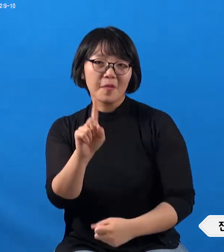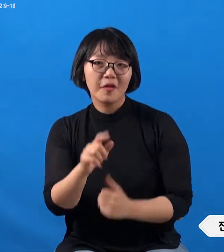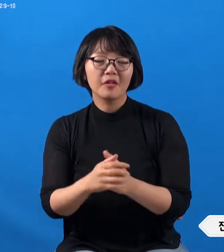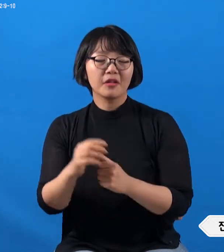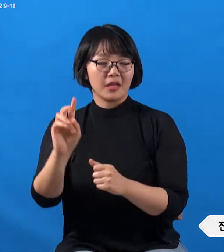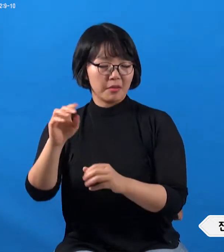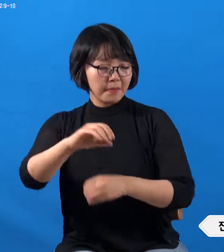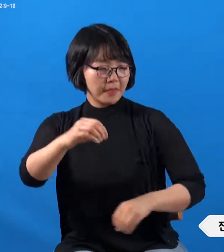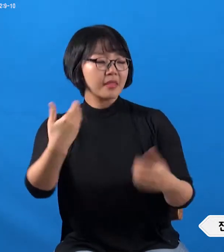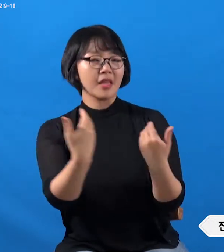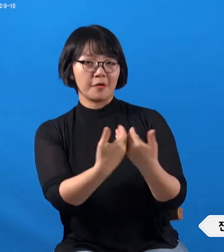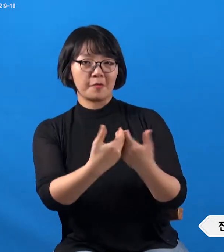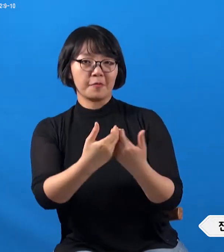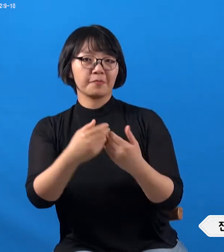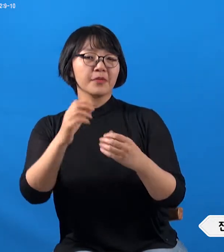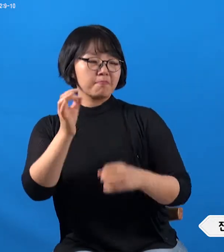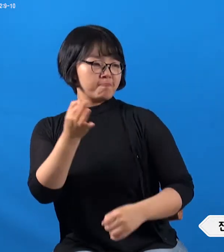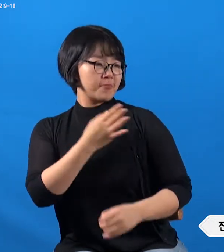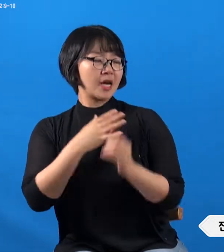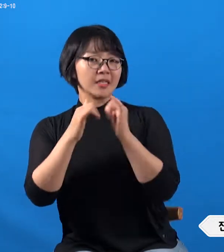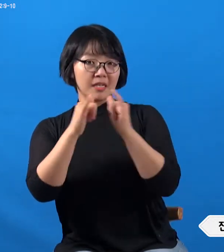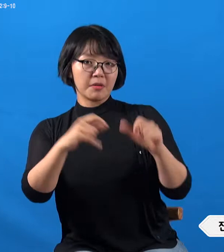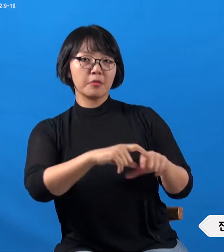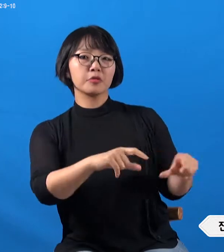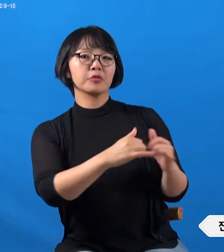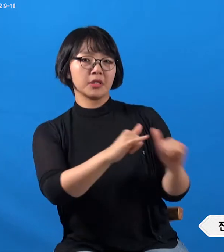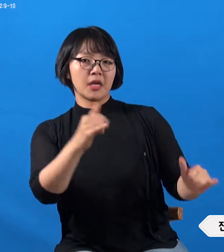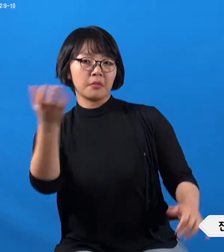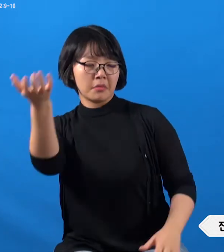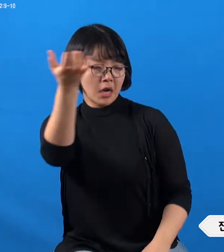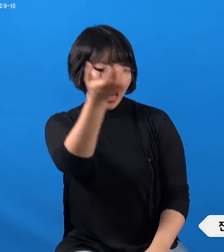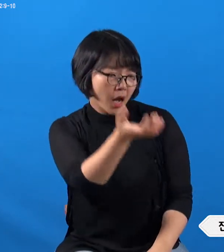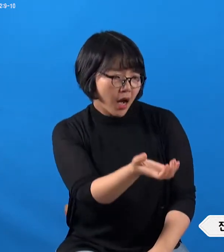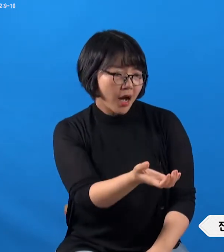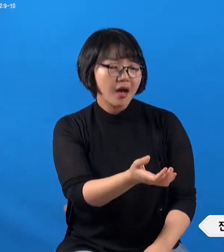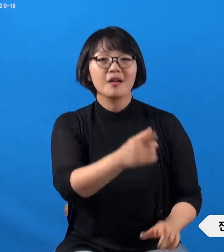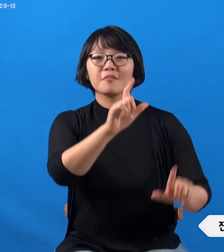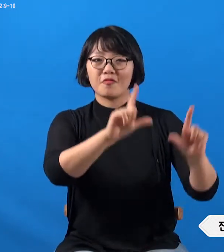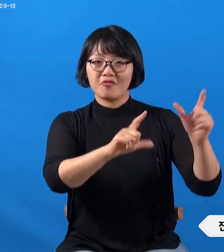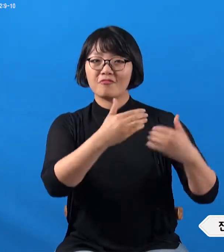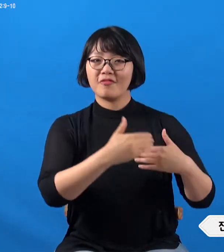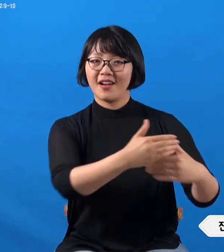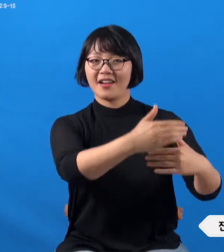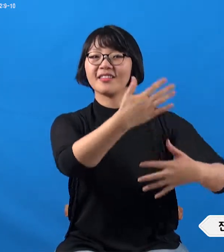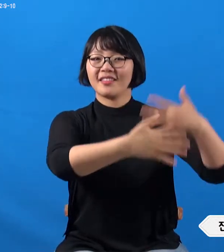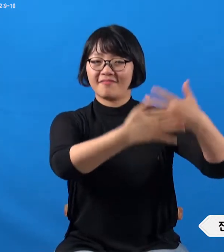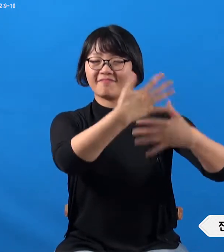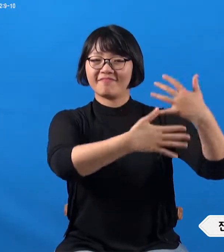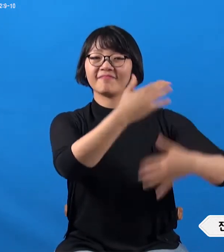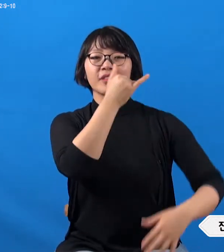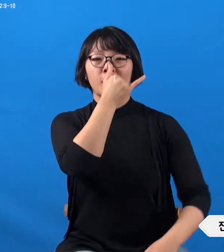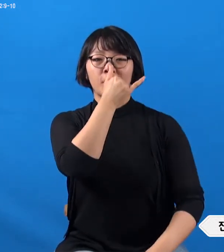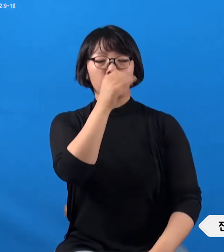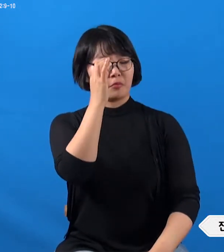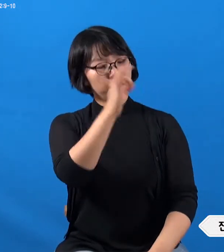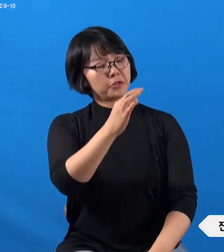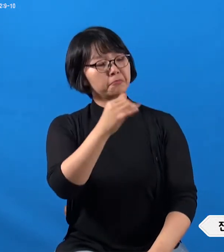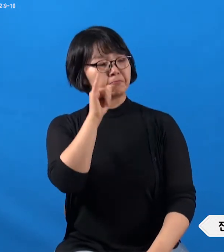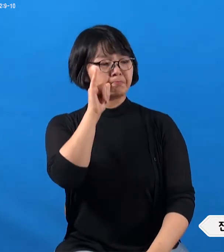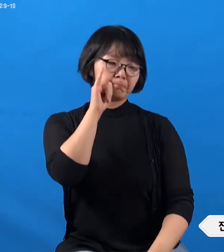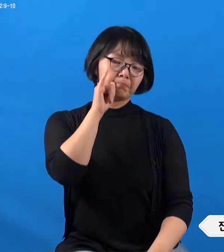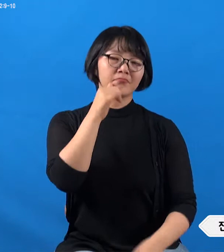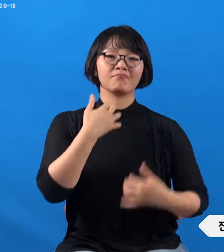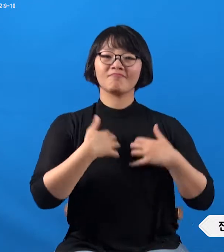있는 사람이 평범한 사람이 되고자 노력하는 이런 상황 가운데 있는 연속극의 모습을 봅니다.